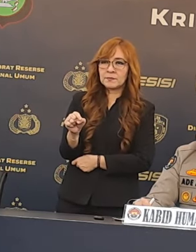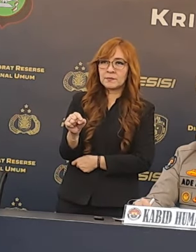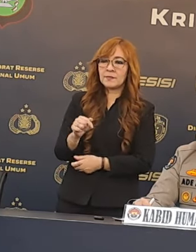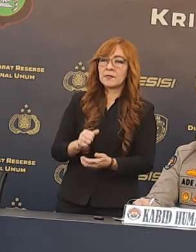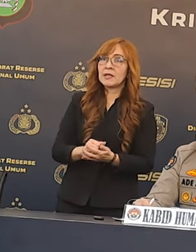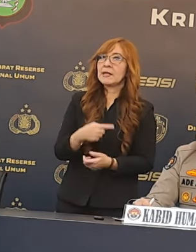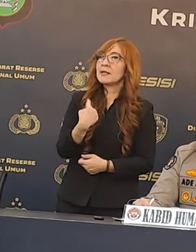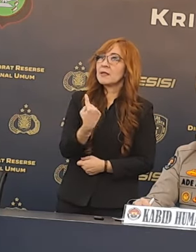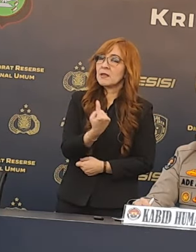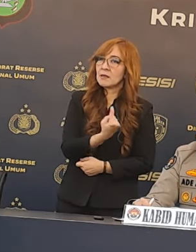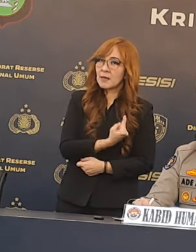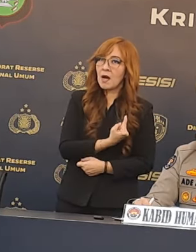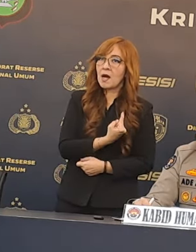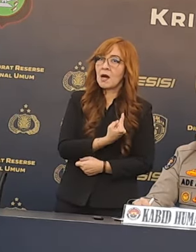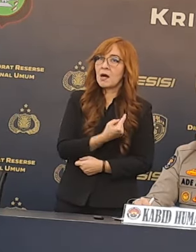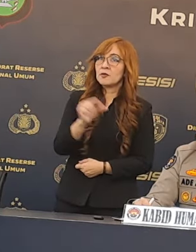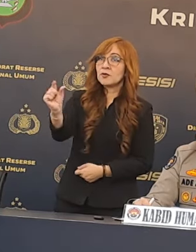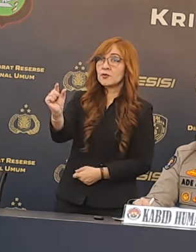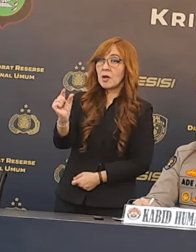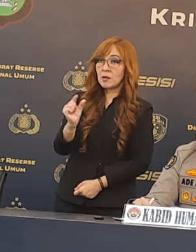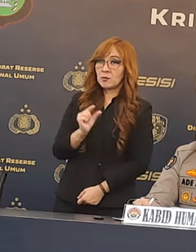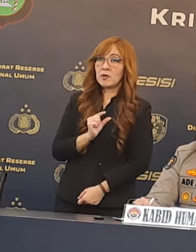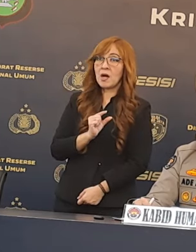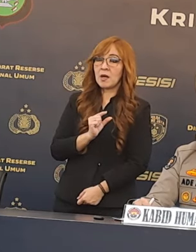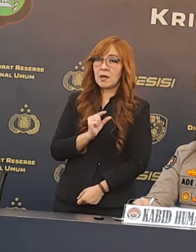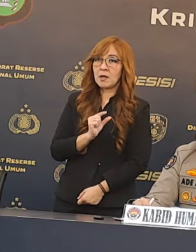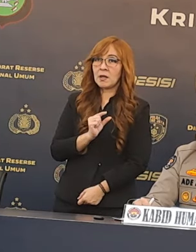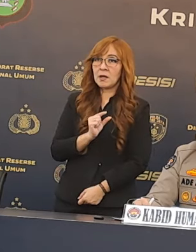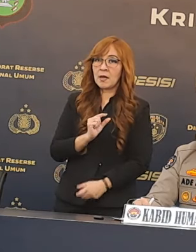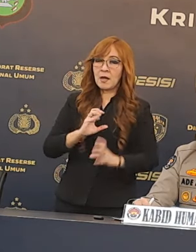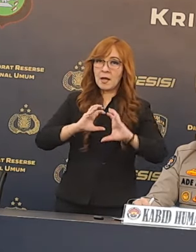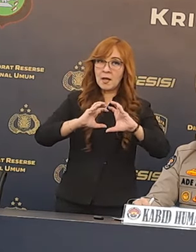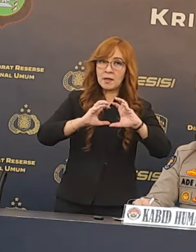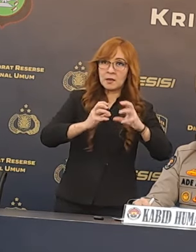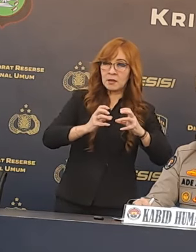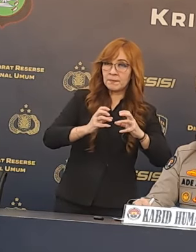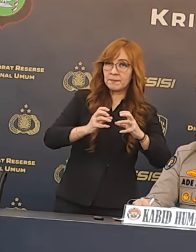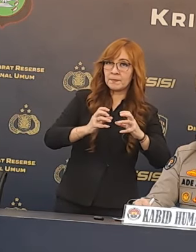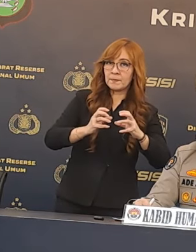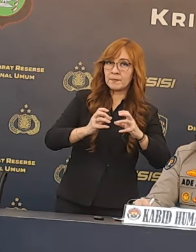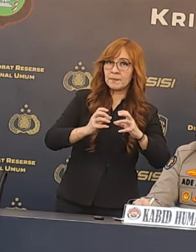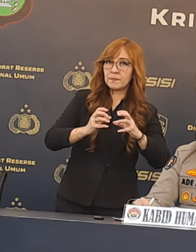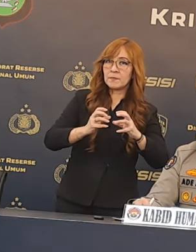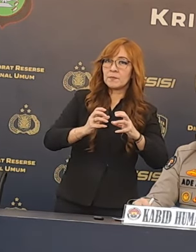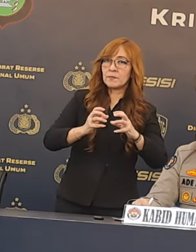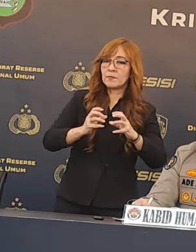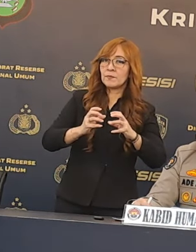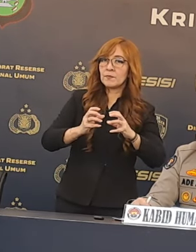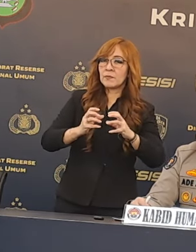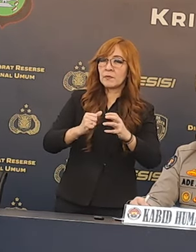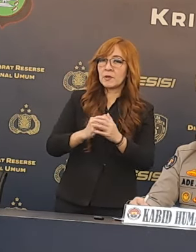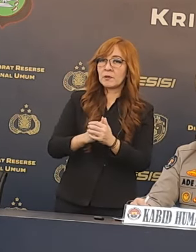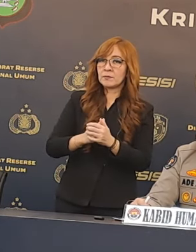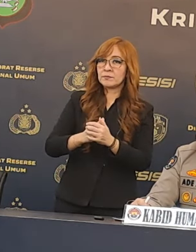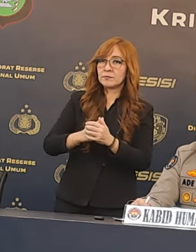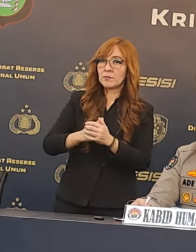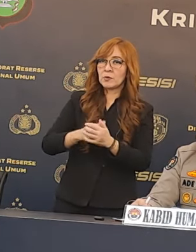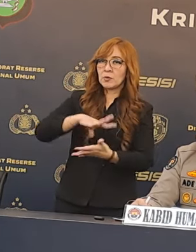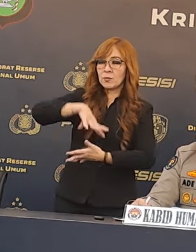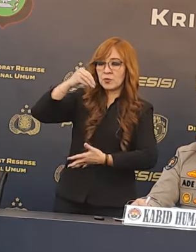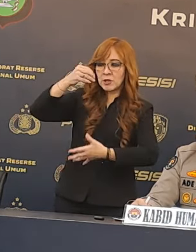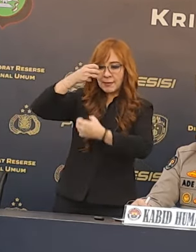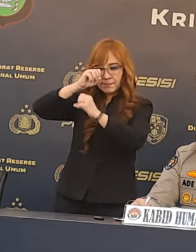kita juga mengundang daripada tim, baik itu dari Puslapor Bareskrim